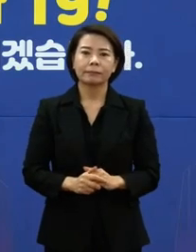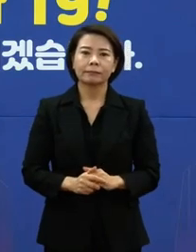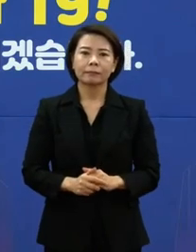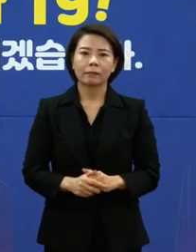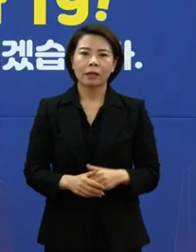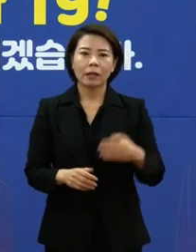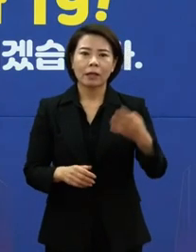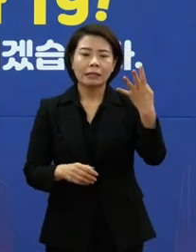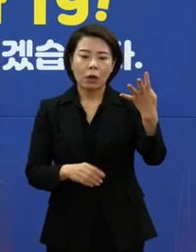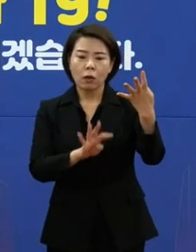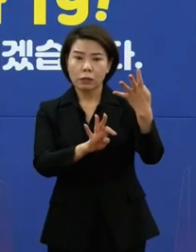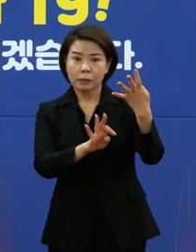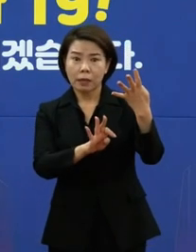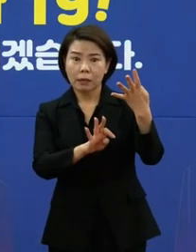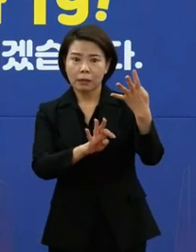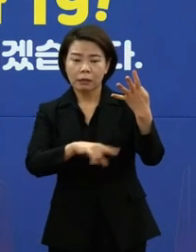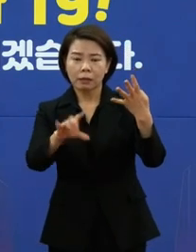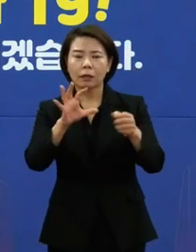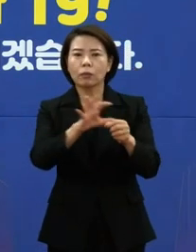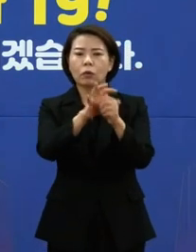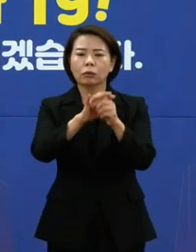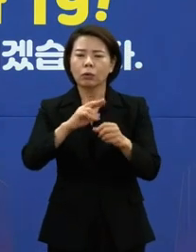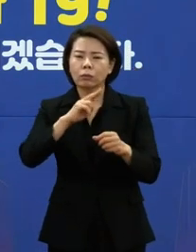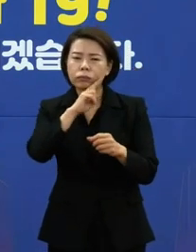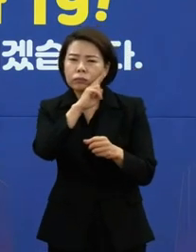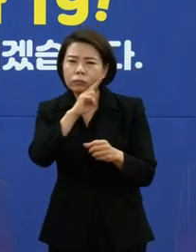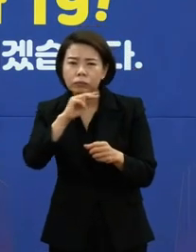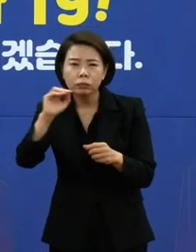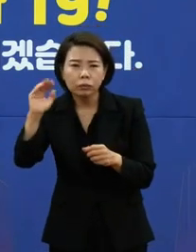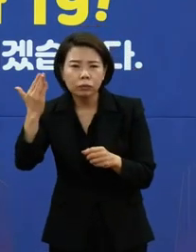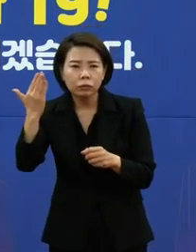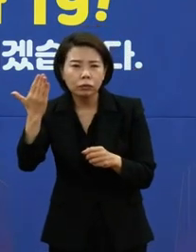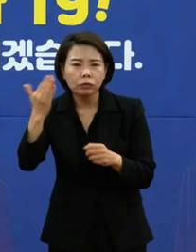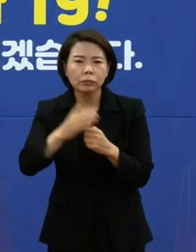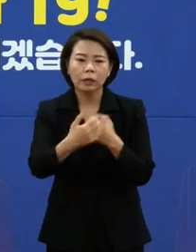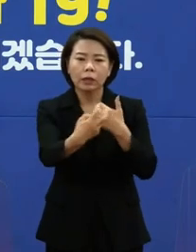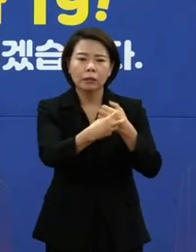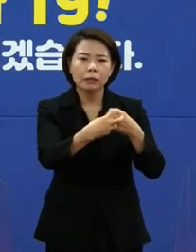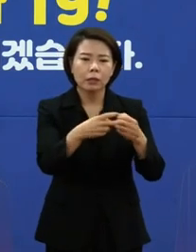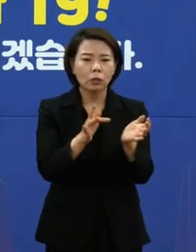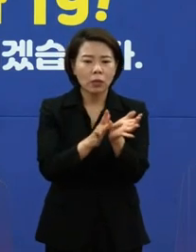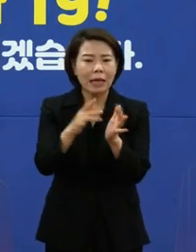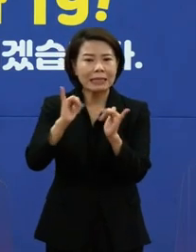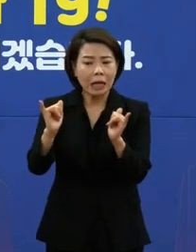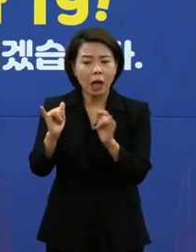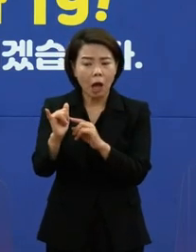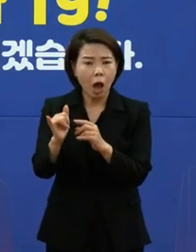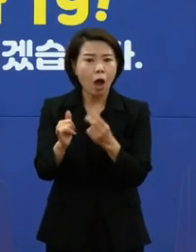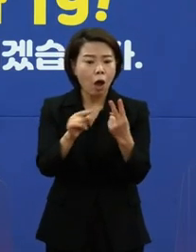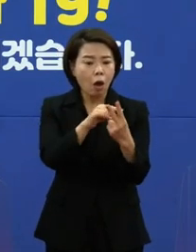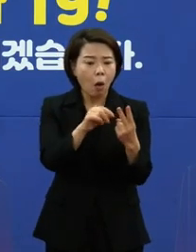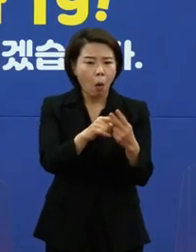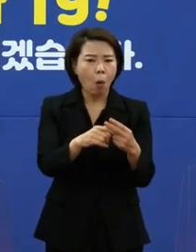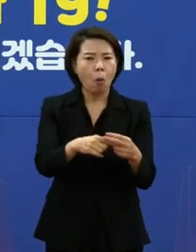지난 4월 14일 코로나19 의심 증상이 나타나 의사 또는 약사 등으로부터